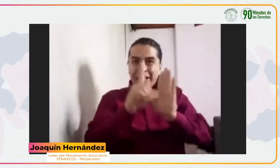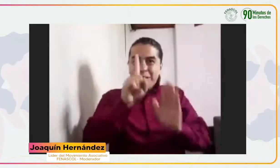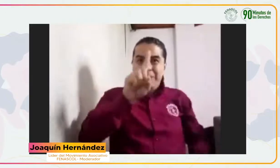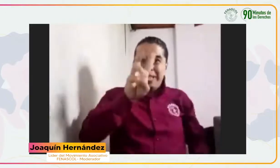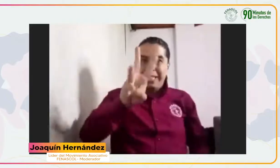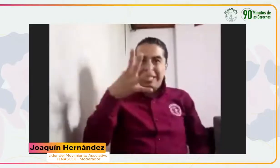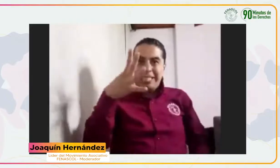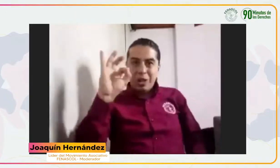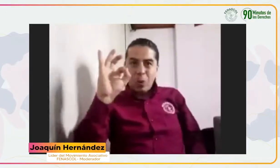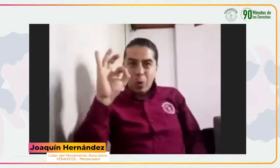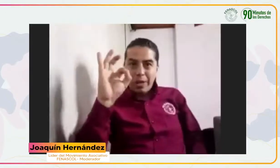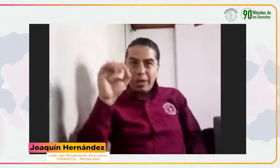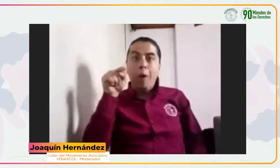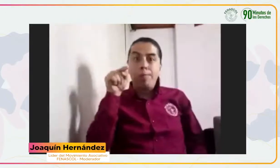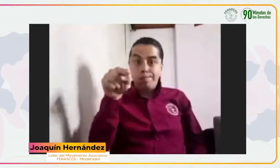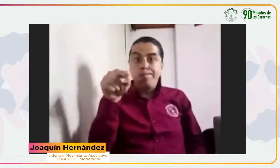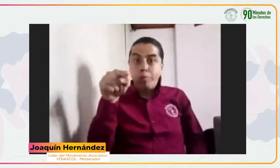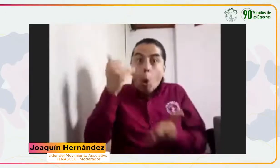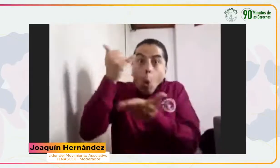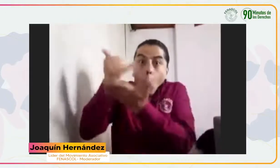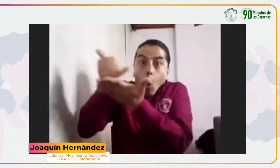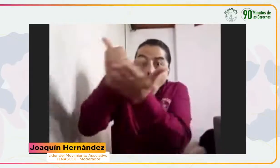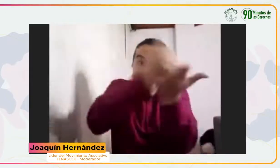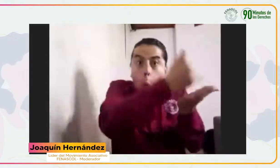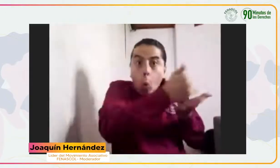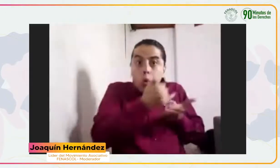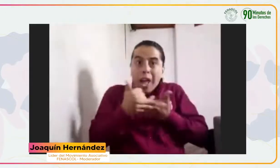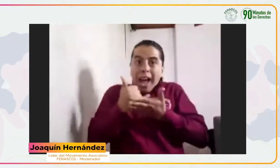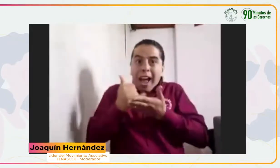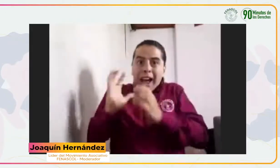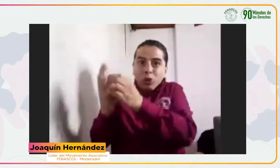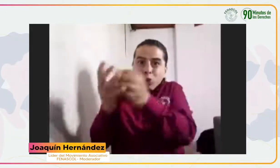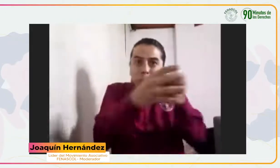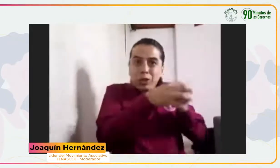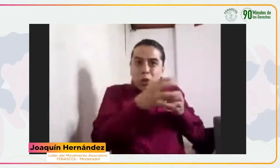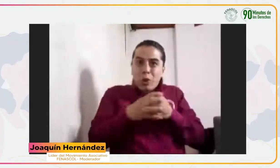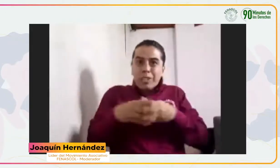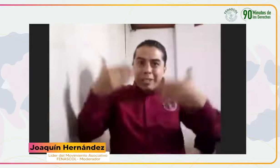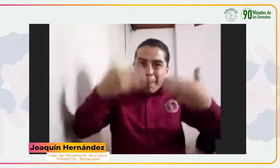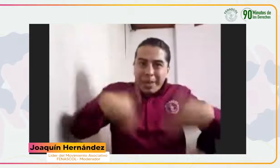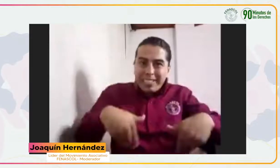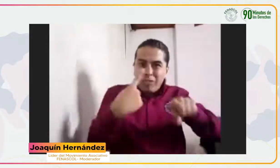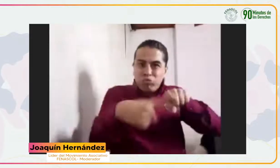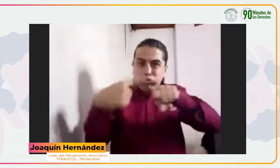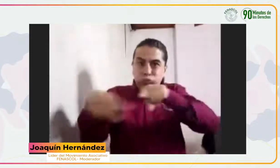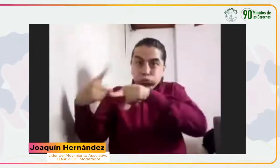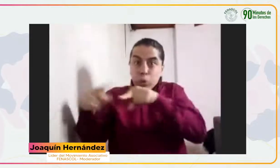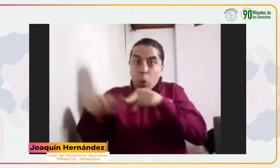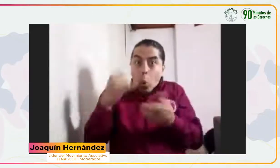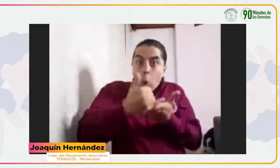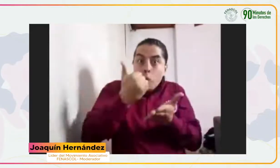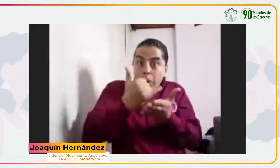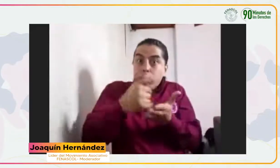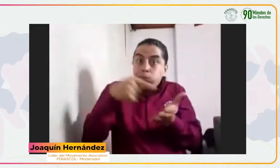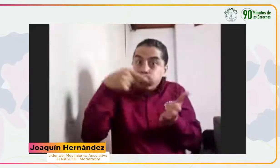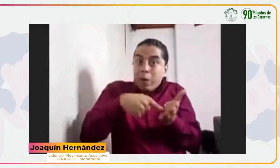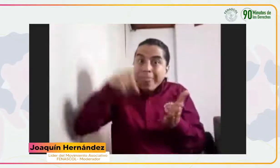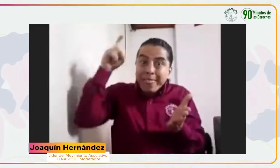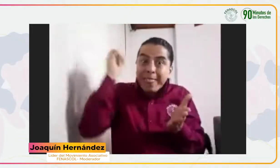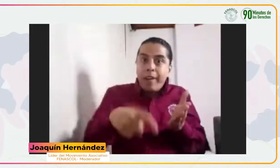también legales. El decreto 1350 lo menciona y habla que todas las asociaciones de las personas con discapacidad